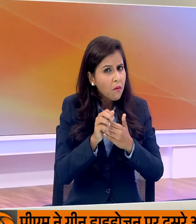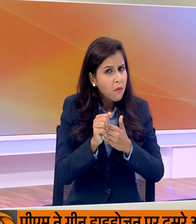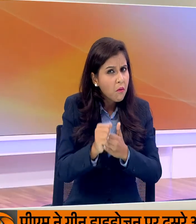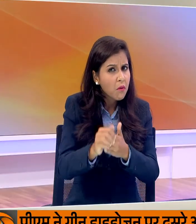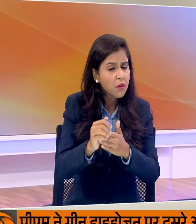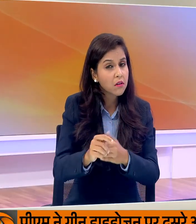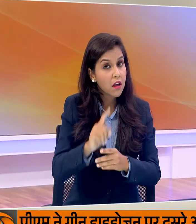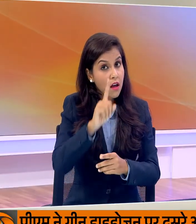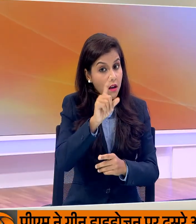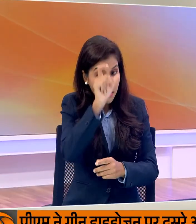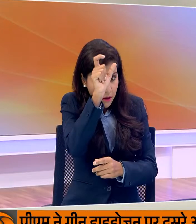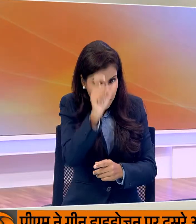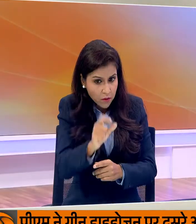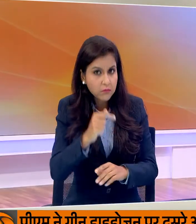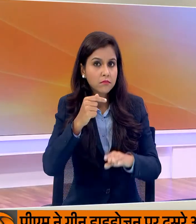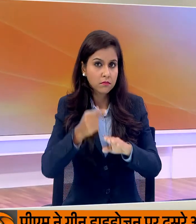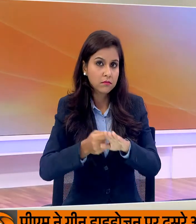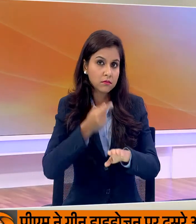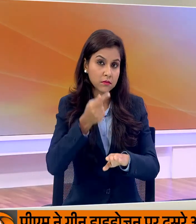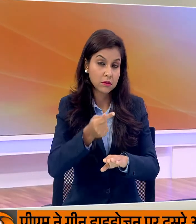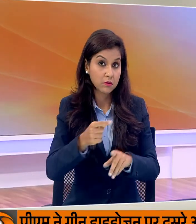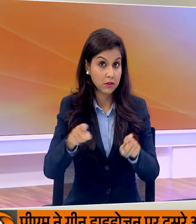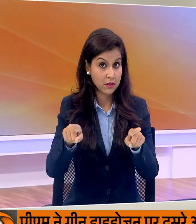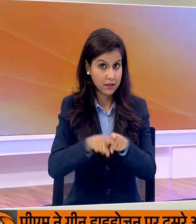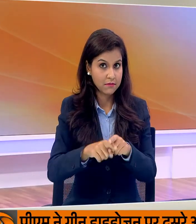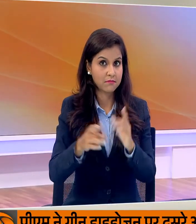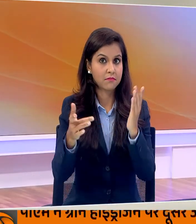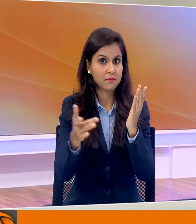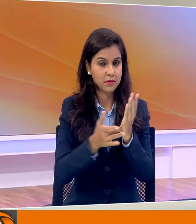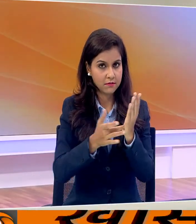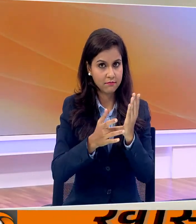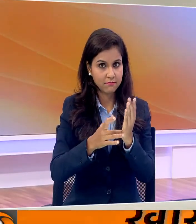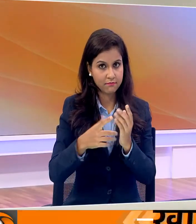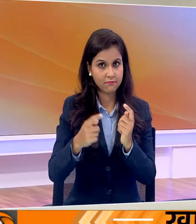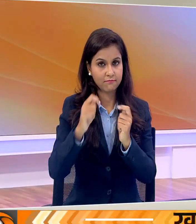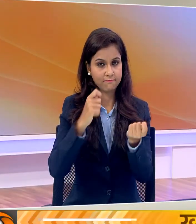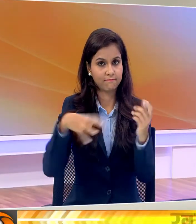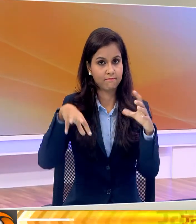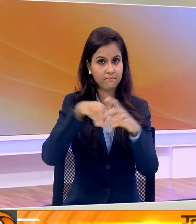every single opportunity through the digital revolution.